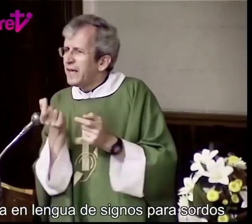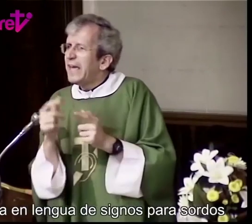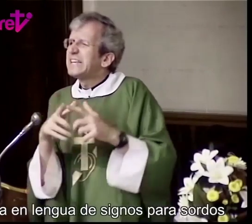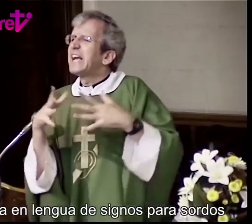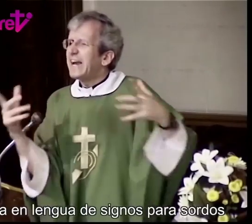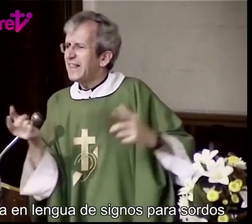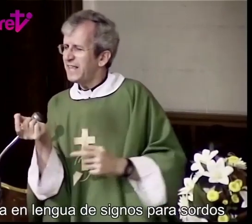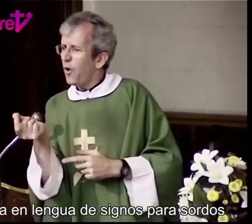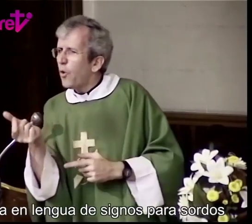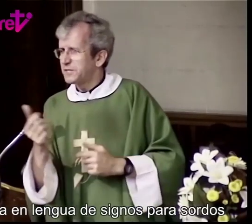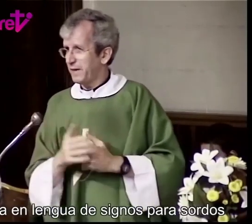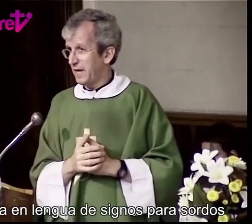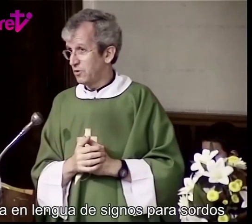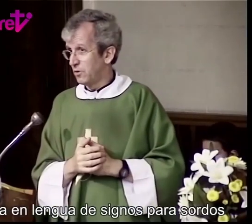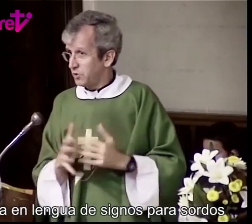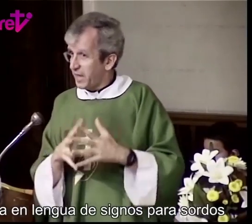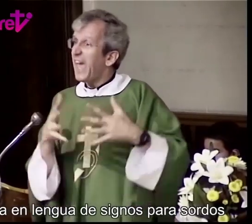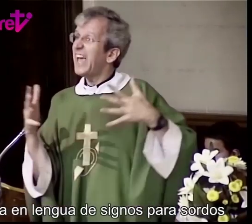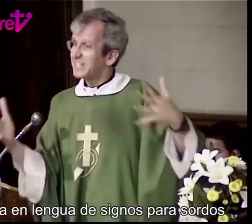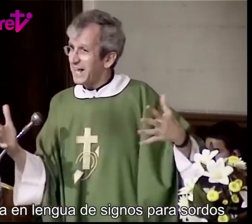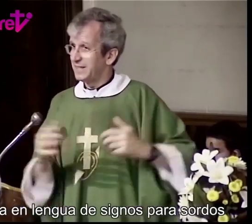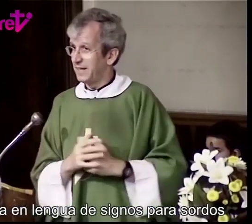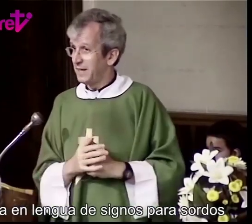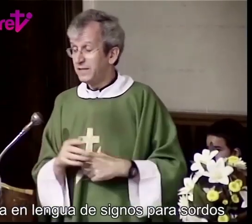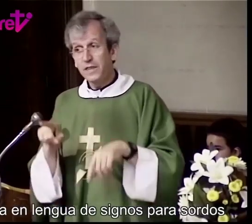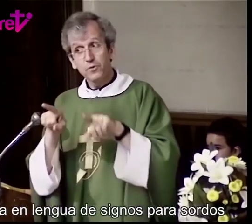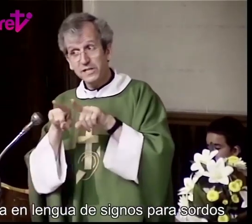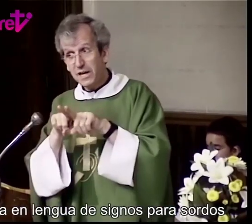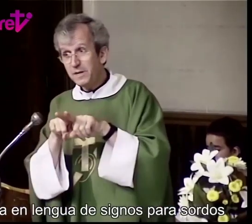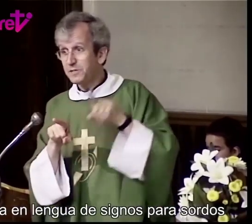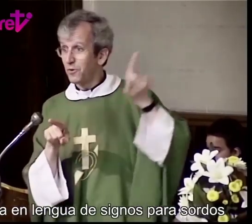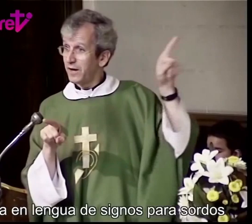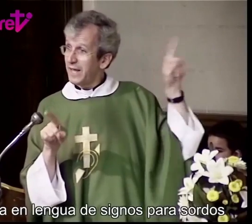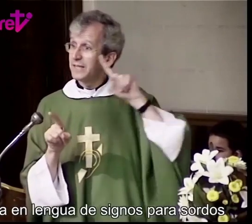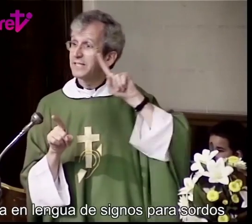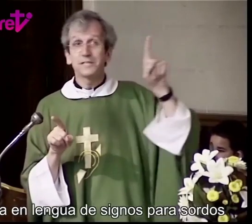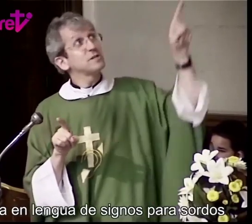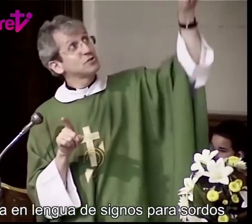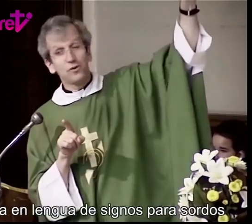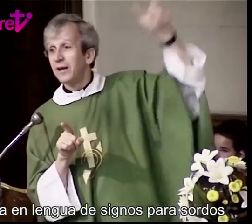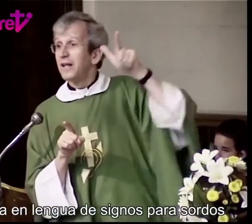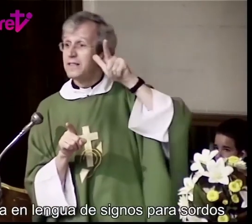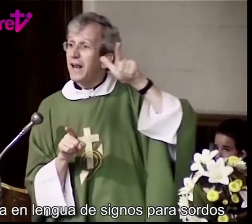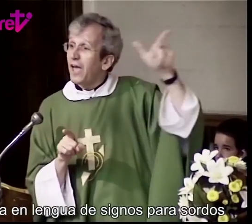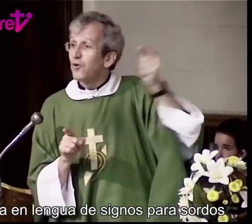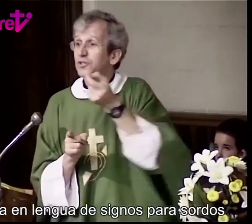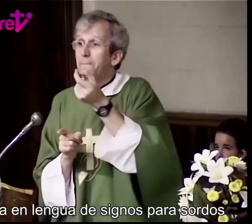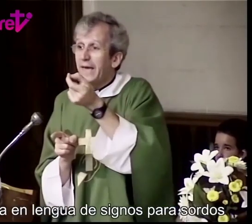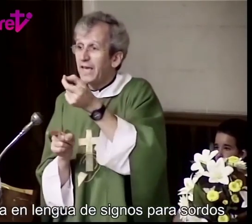es grande o es pequeño? Dice, es grande. Dice, pues es el mismo que antes has visto, de lejos pequeño,